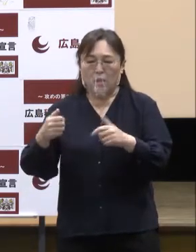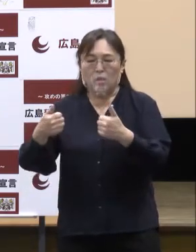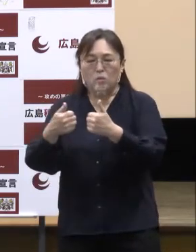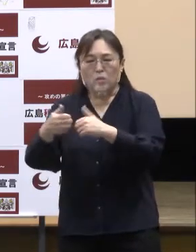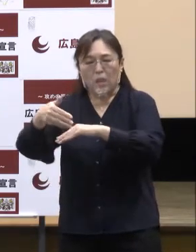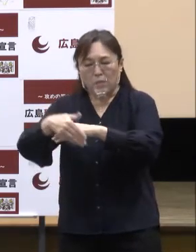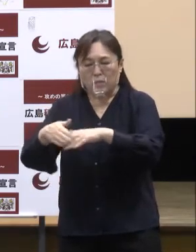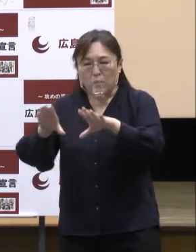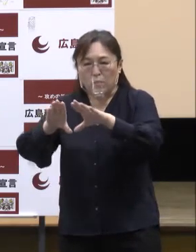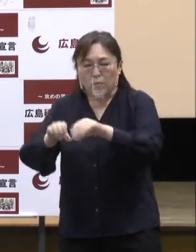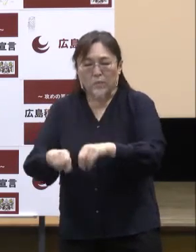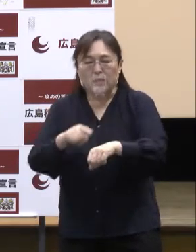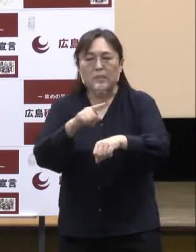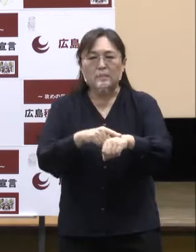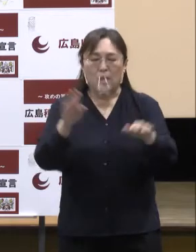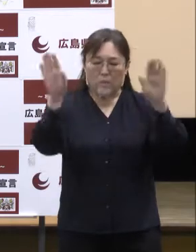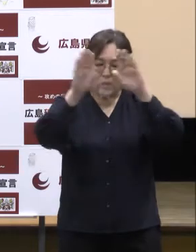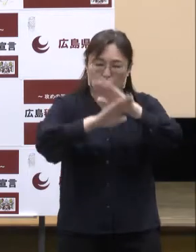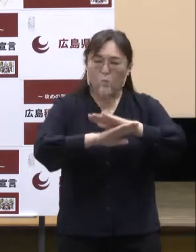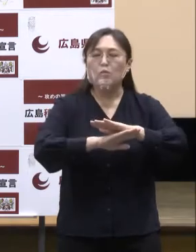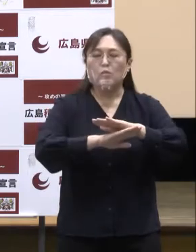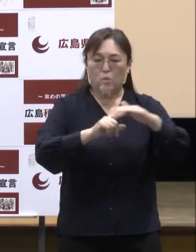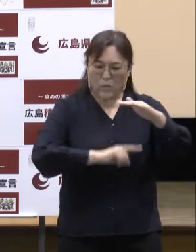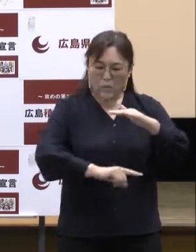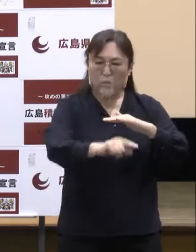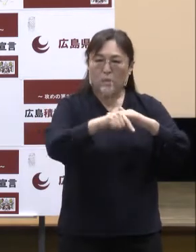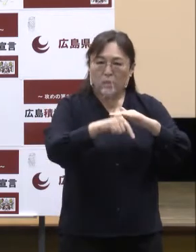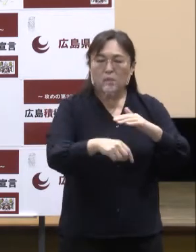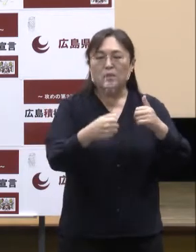相談へのプライオリティは大きく向上しているところ